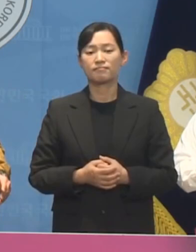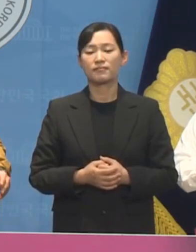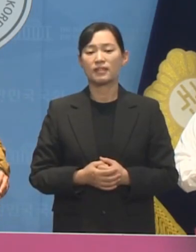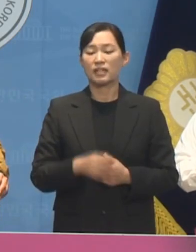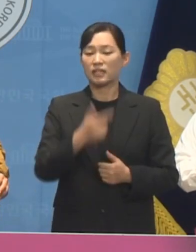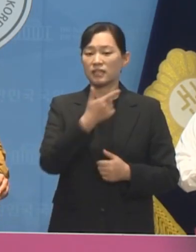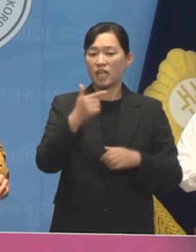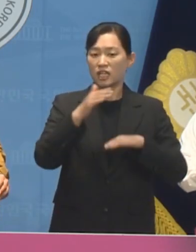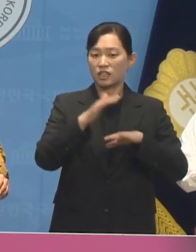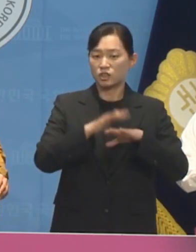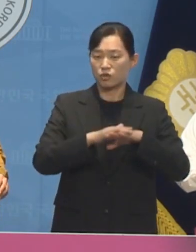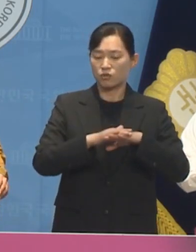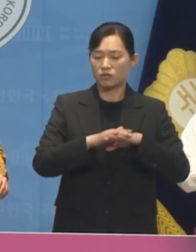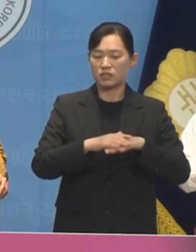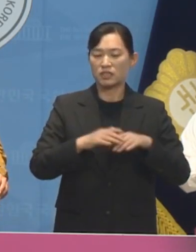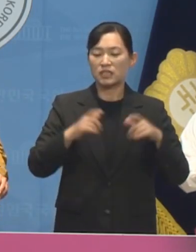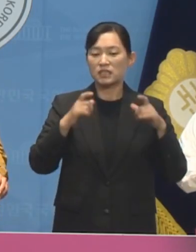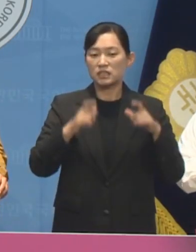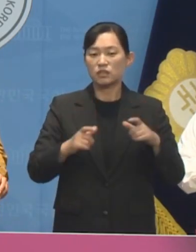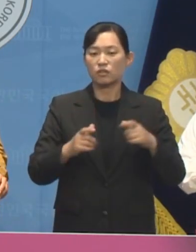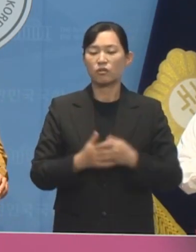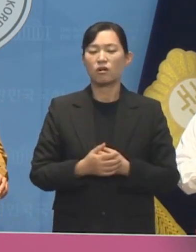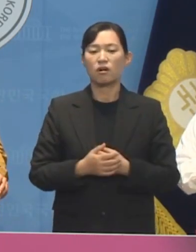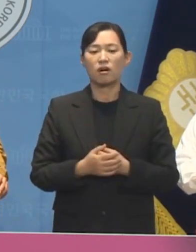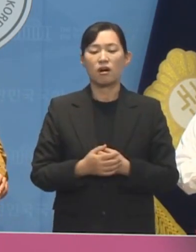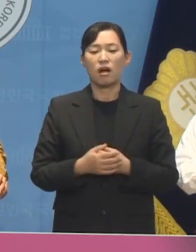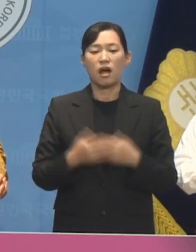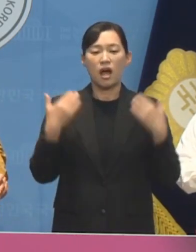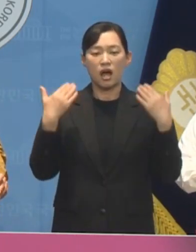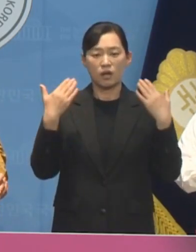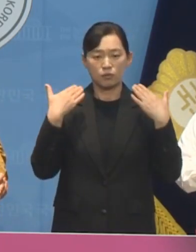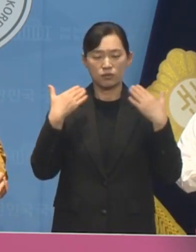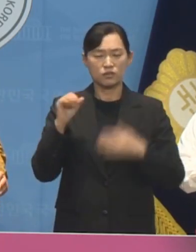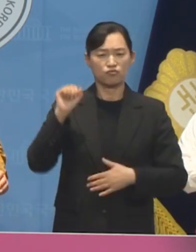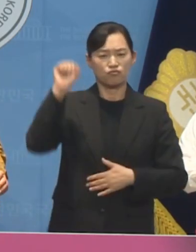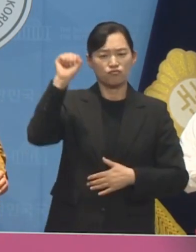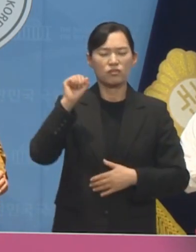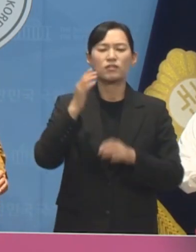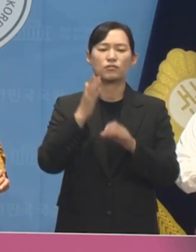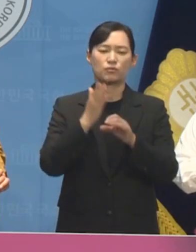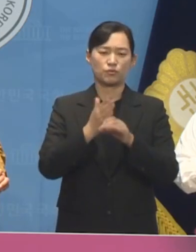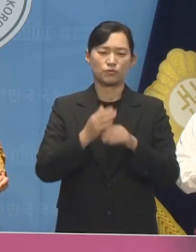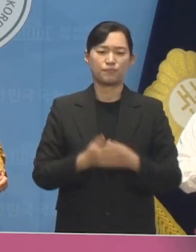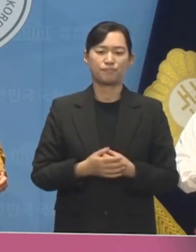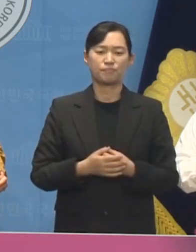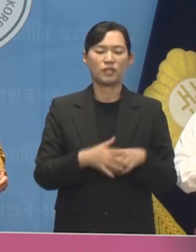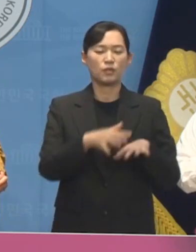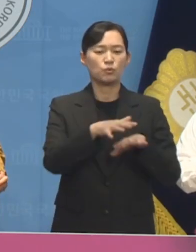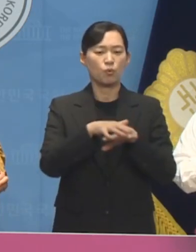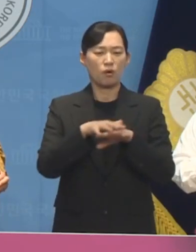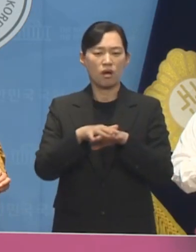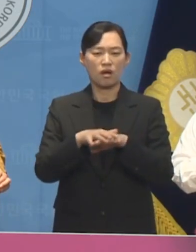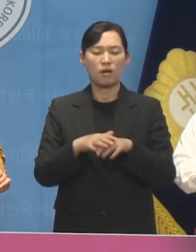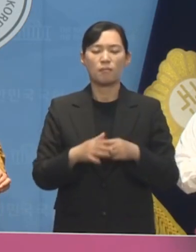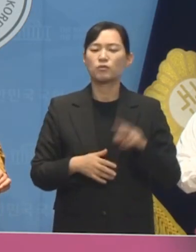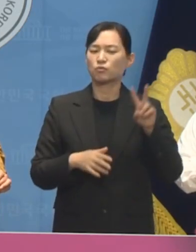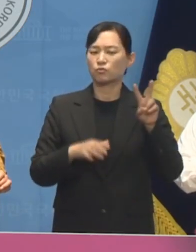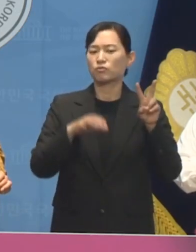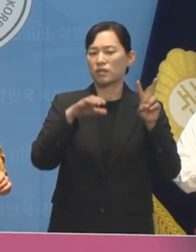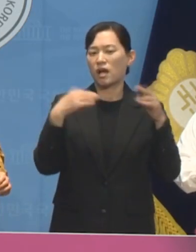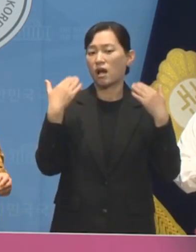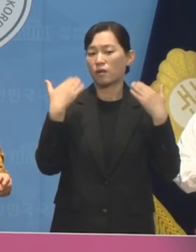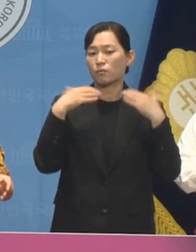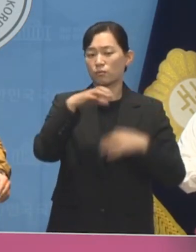대전 지역 한 100여 개 학교에서 준법 투쟁이 진행되고 있는데요. 우리 현장 조합원들 두 개 학교가 지금 논란이 되고 있는